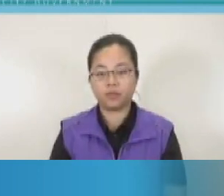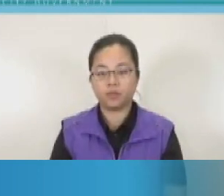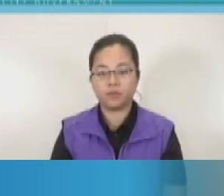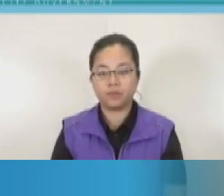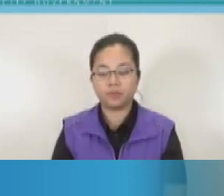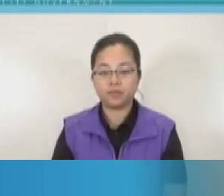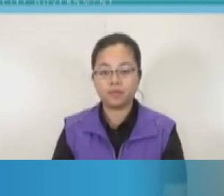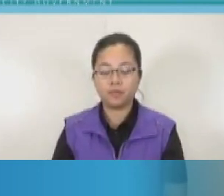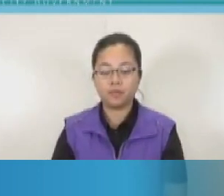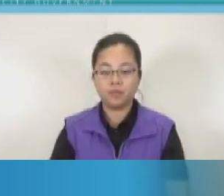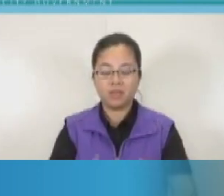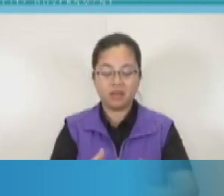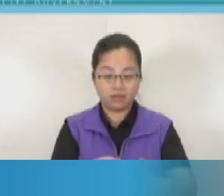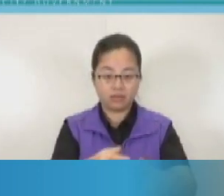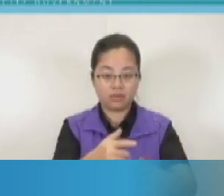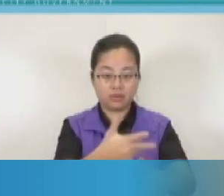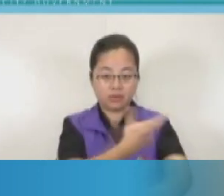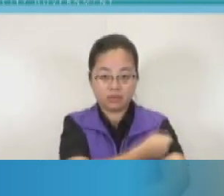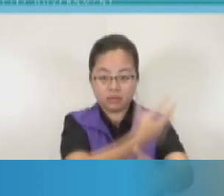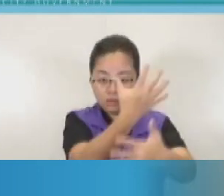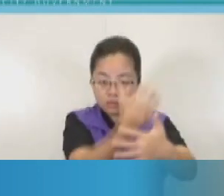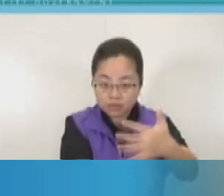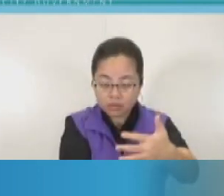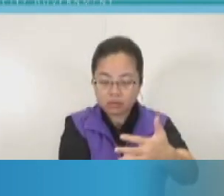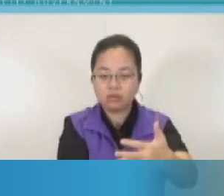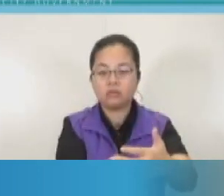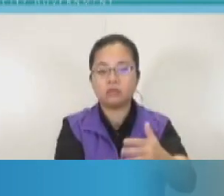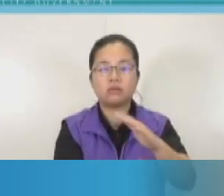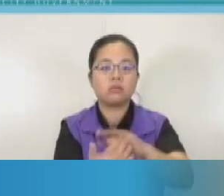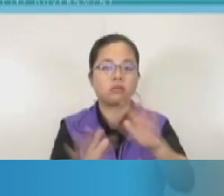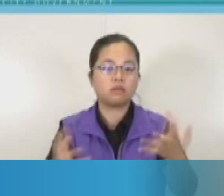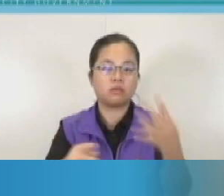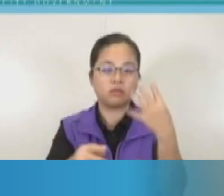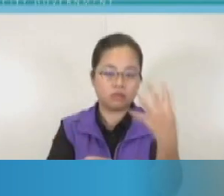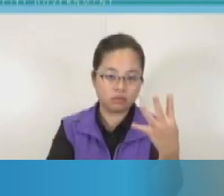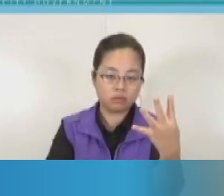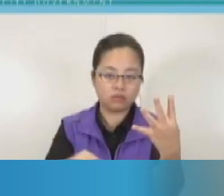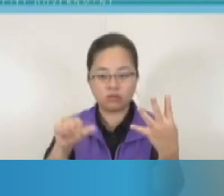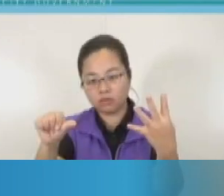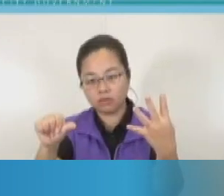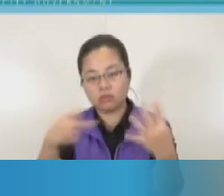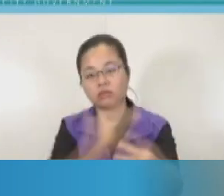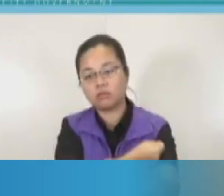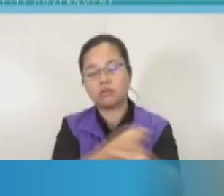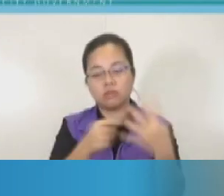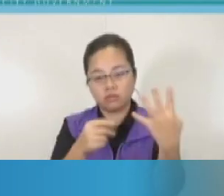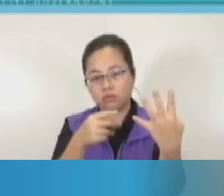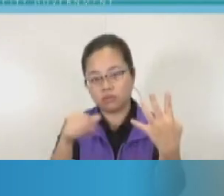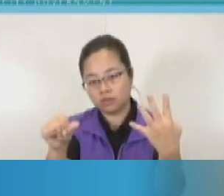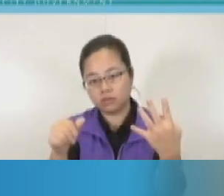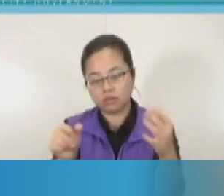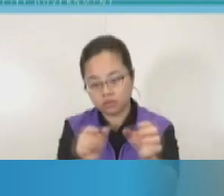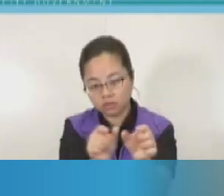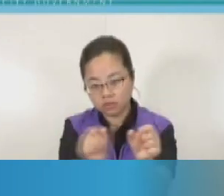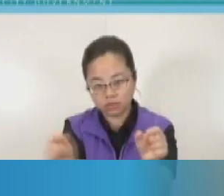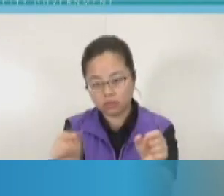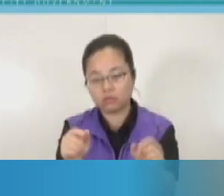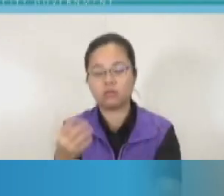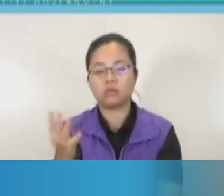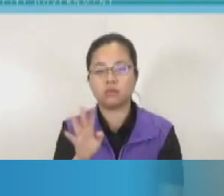合施打对象的，要预约满10人才开一瓶，所以原则上它的残剂最多最低最多应